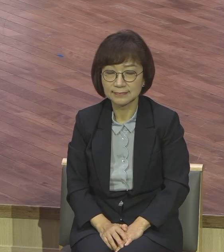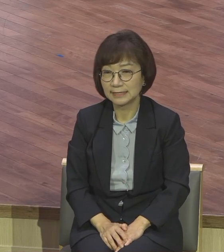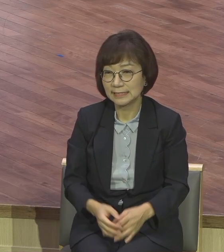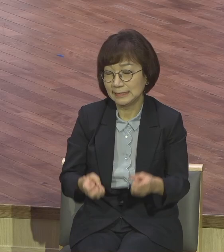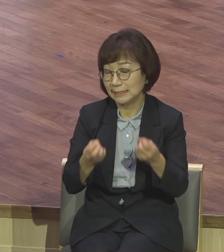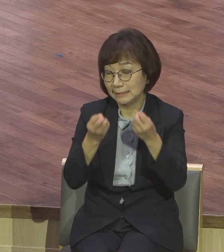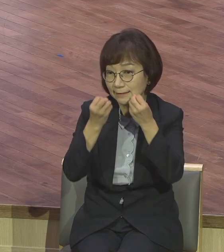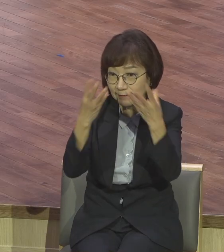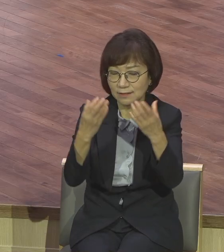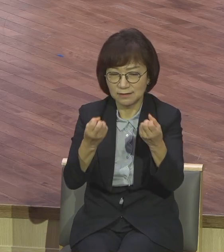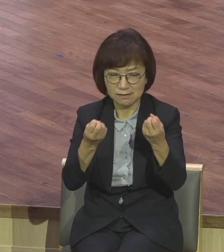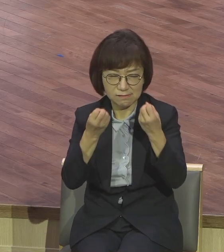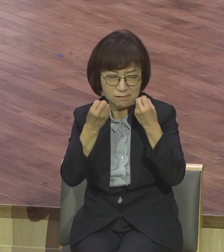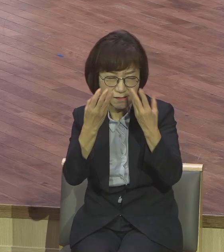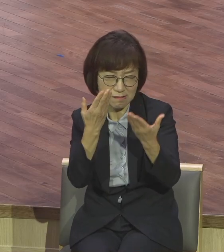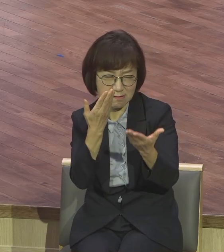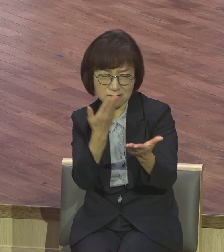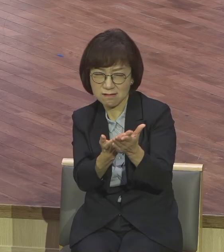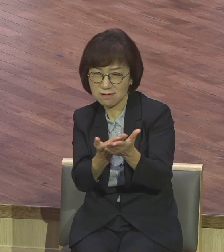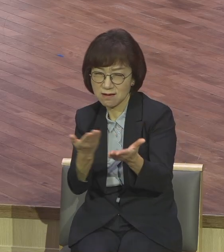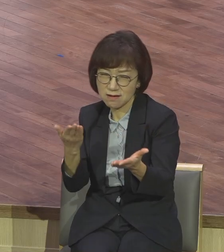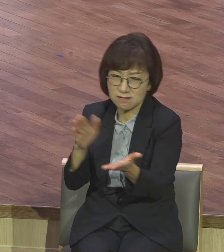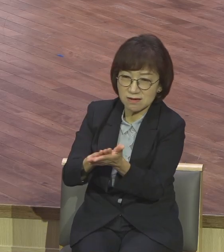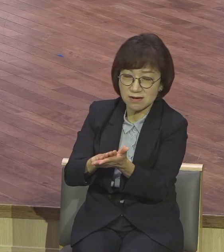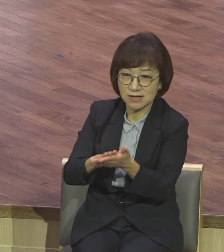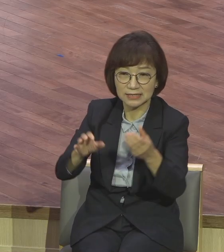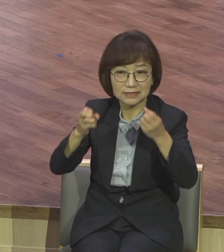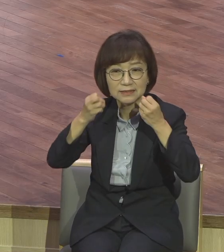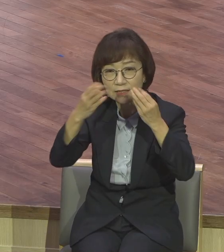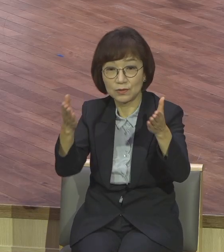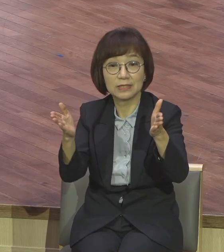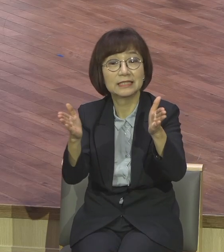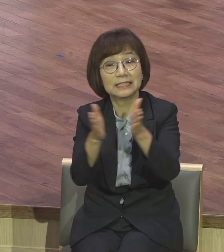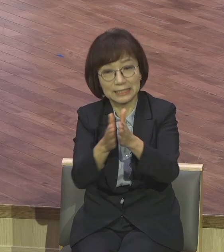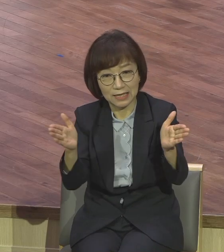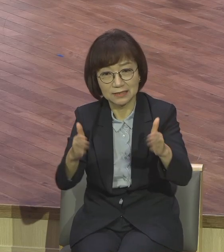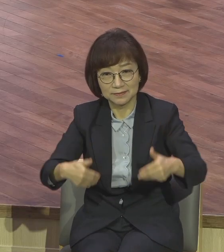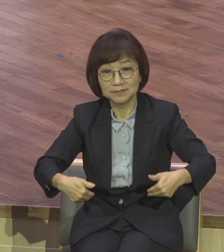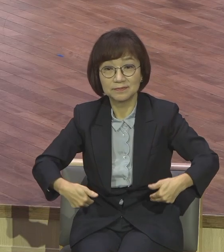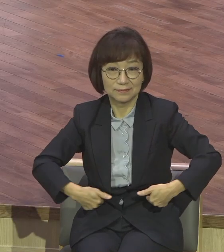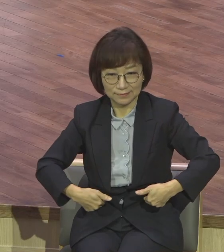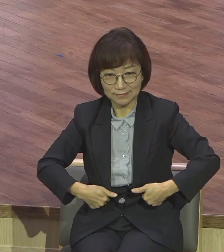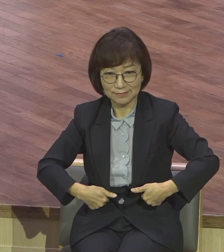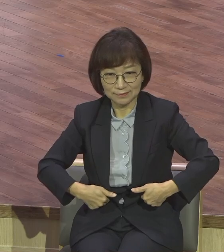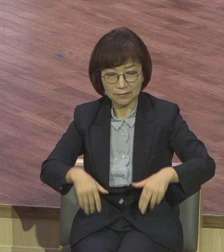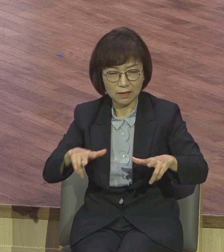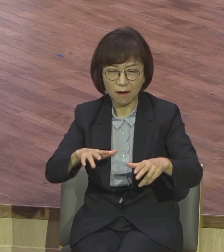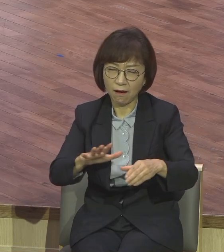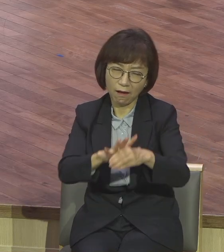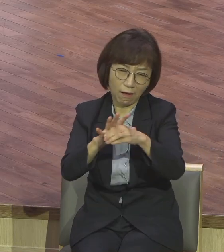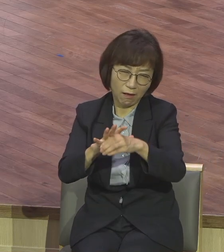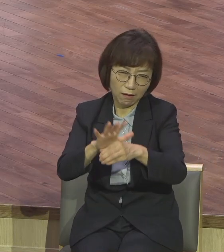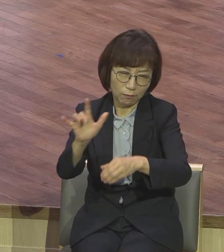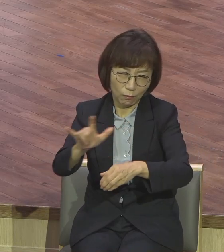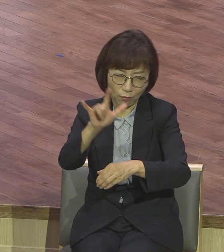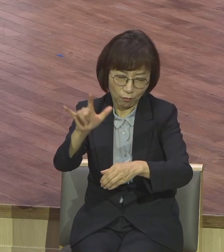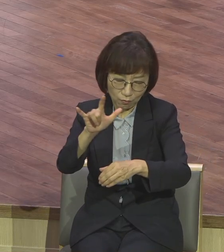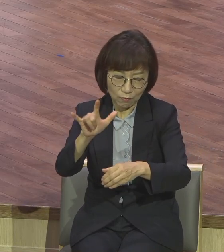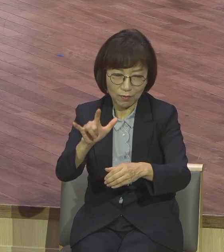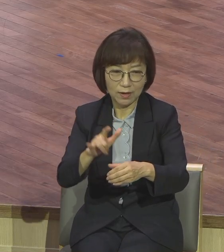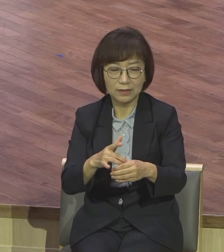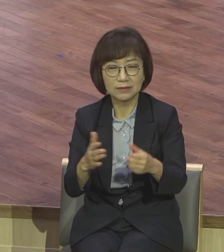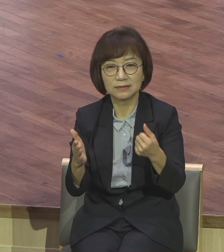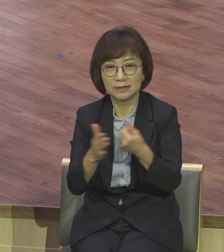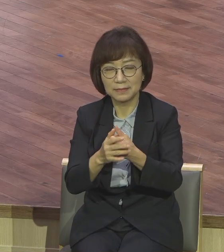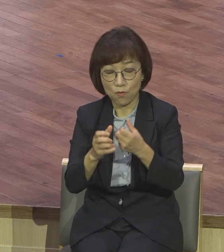혁신 다 갈아엎고 새로 시작해라 라고 할 정도가 지금 코로나19 이후에요.